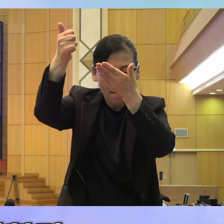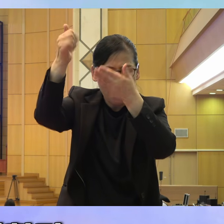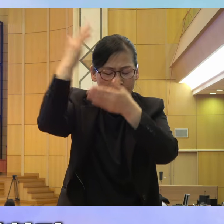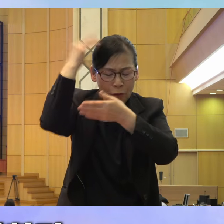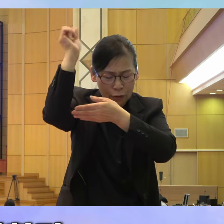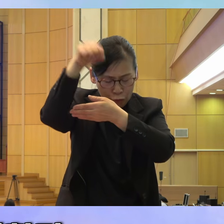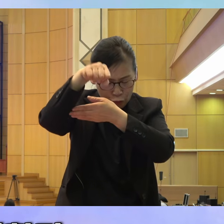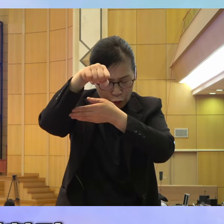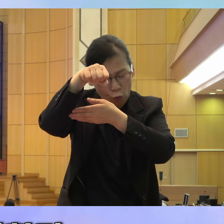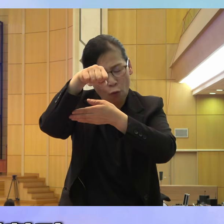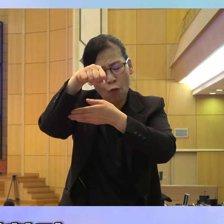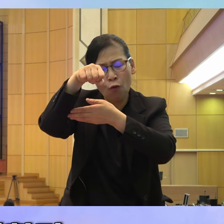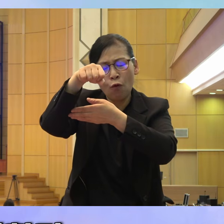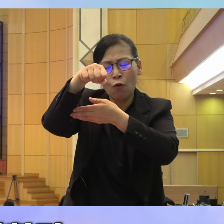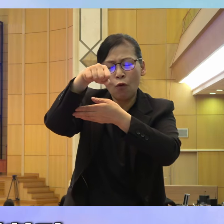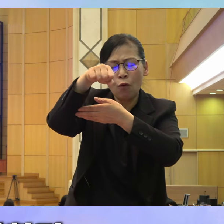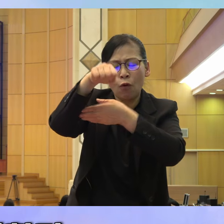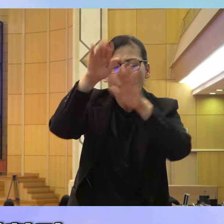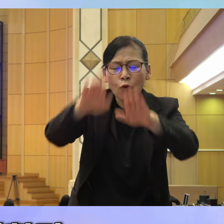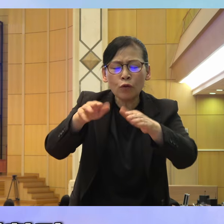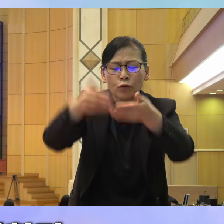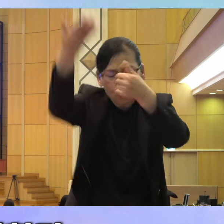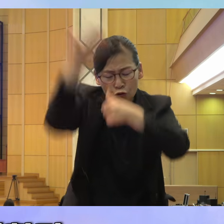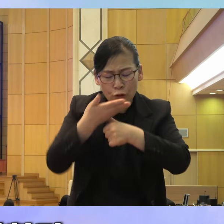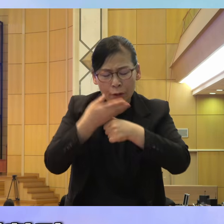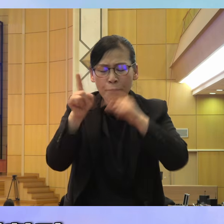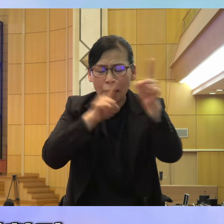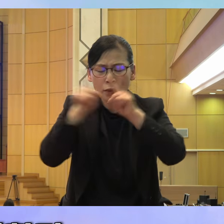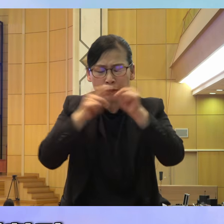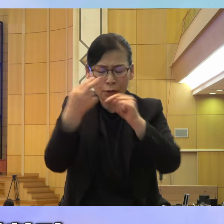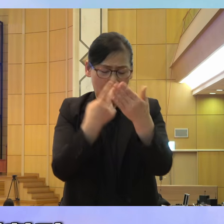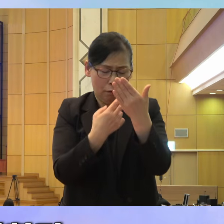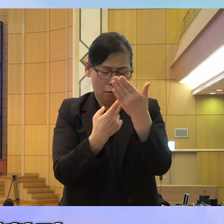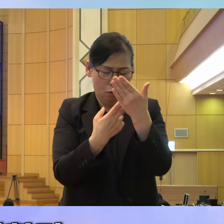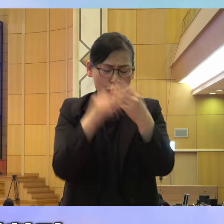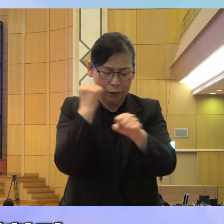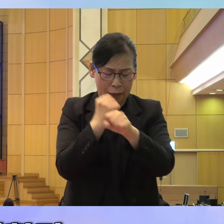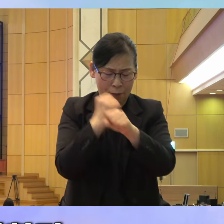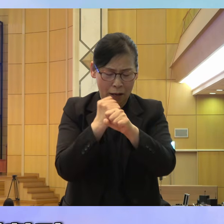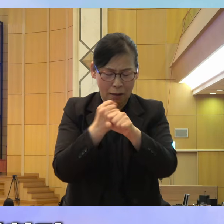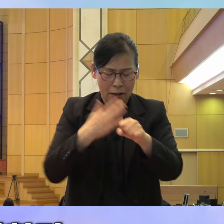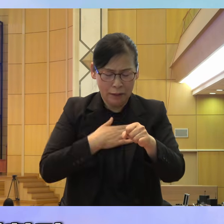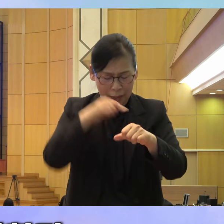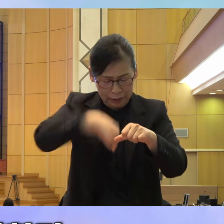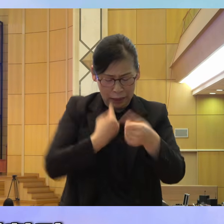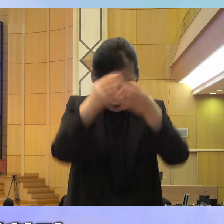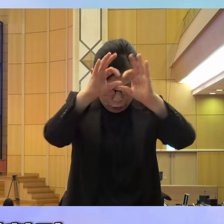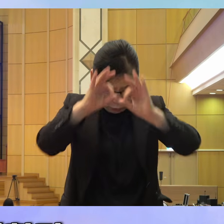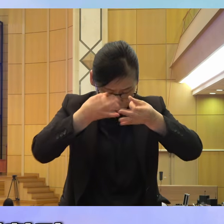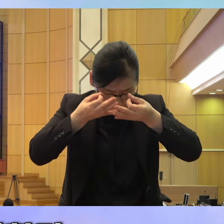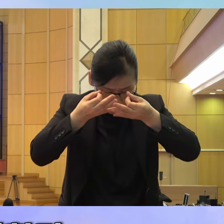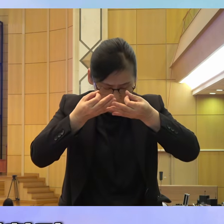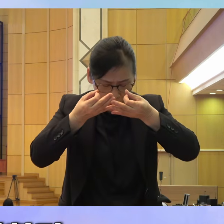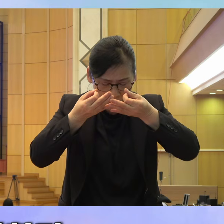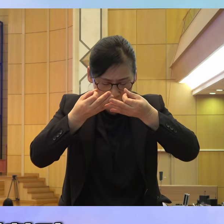머리를 숙이고 오늘 주신 말씀을 거울 삼아 내 자신을